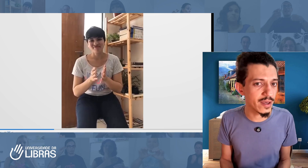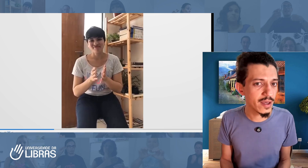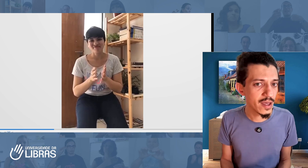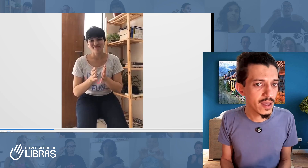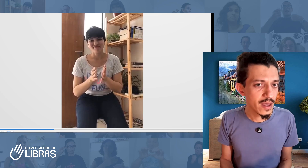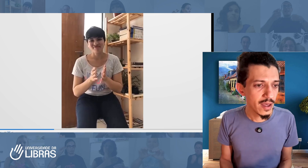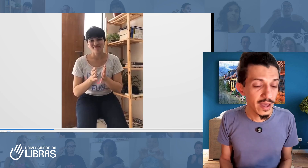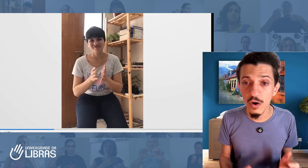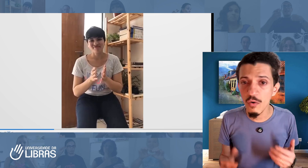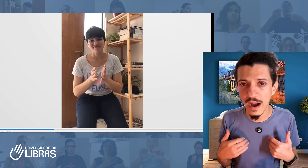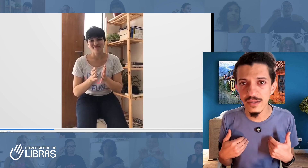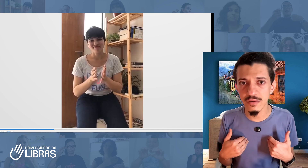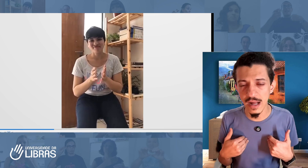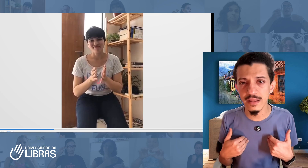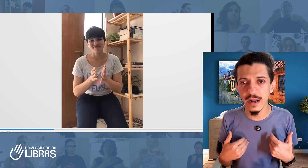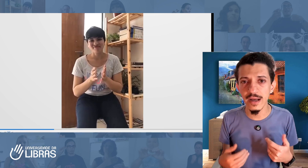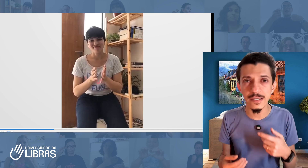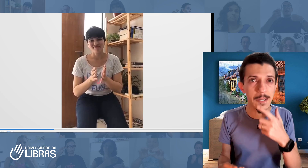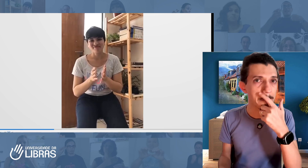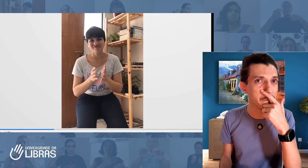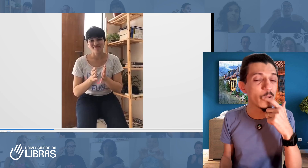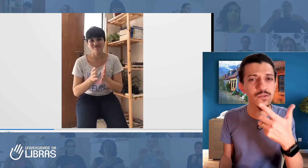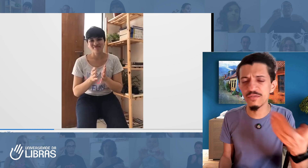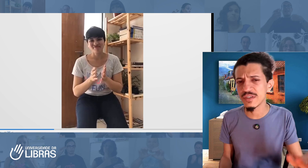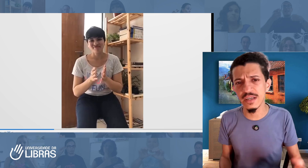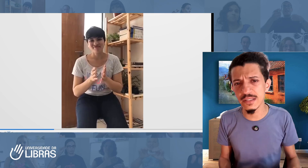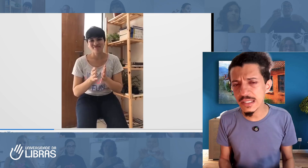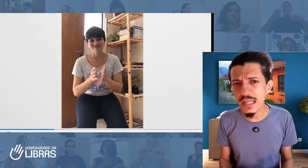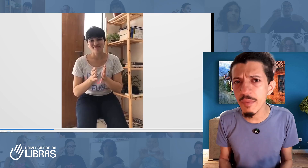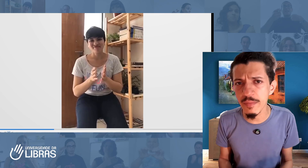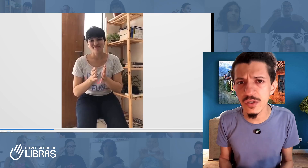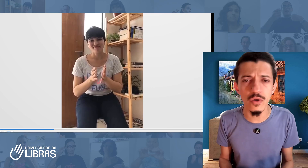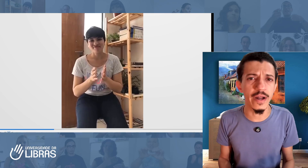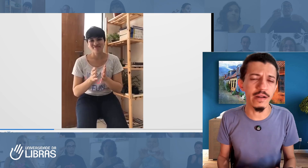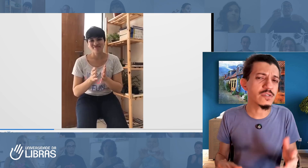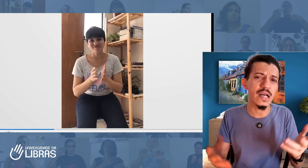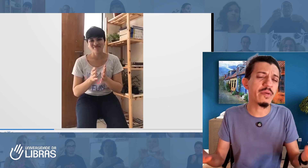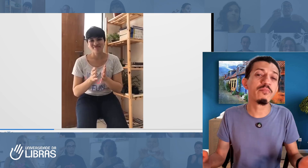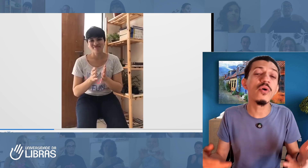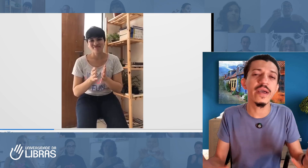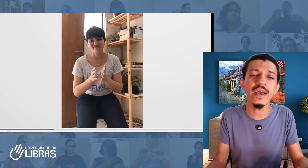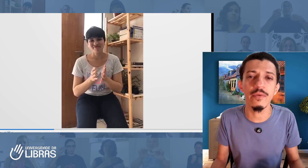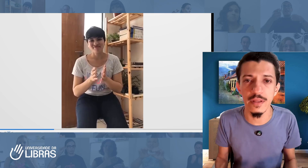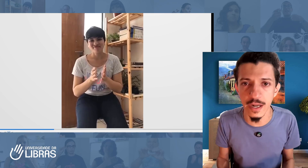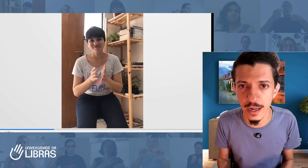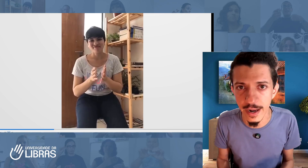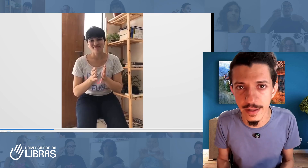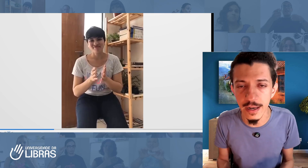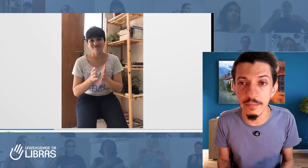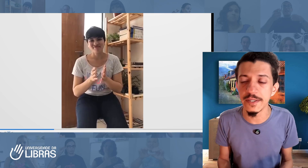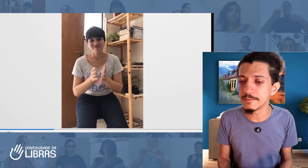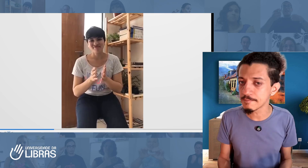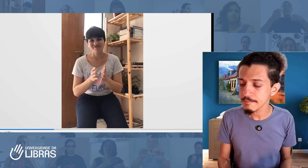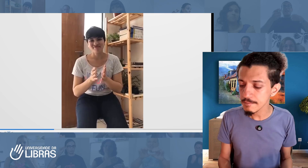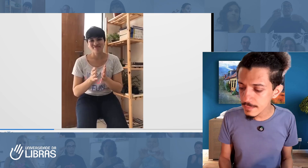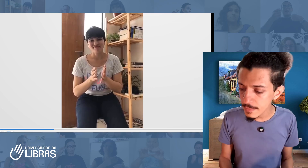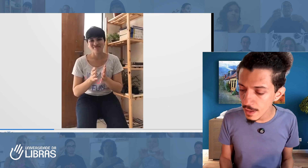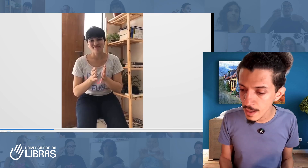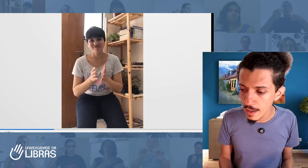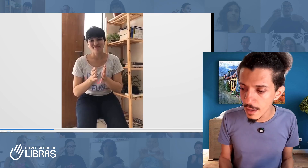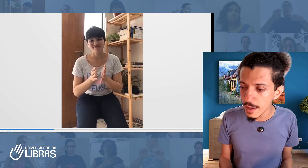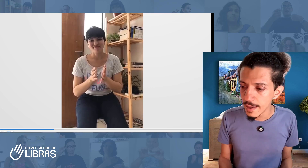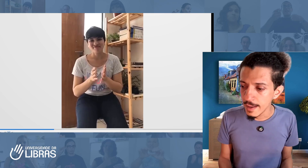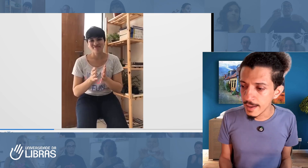porque eu, Madison, lá atrás, muitos de vocês nem sabem a minha história, não sabem por que que eu entrei na área da Libras.